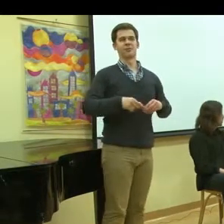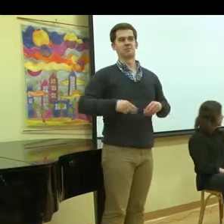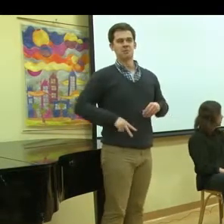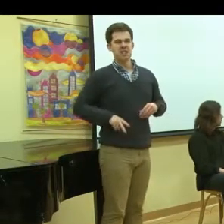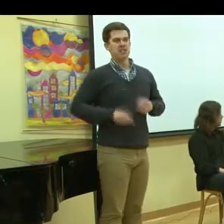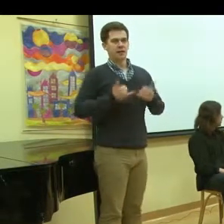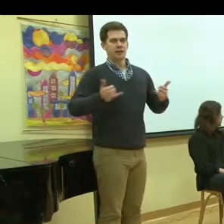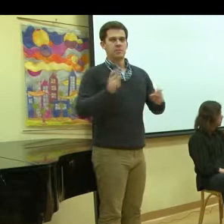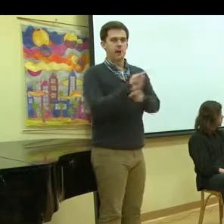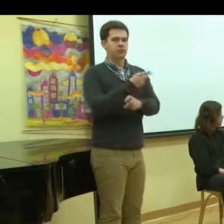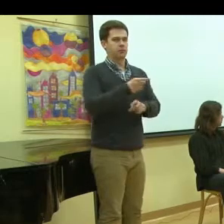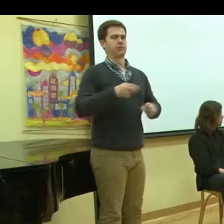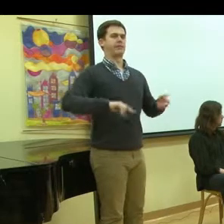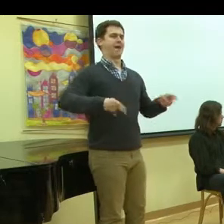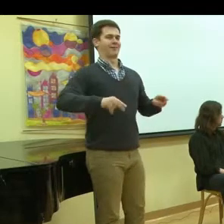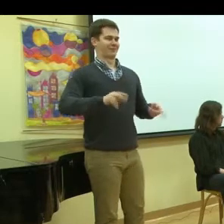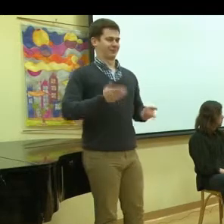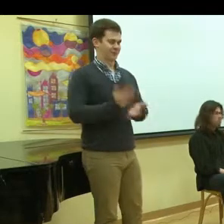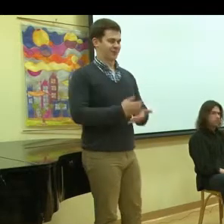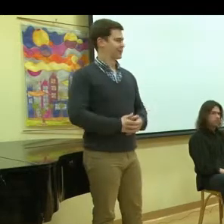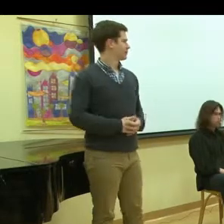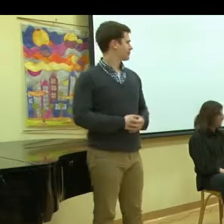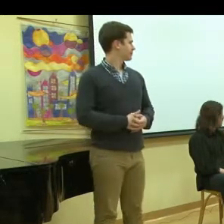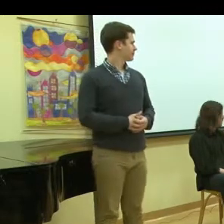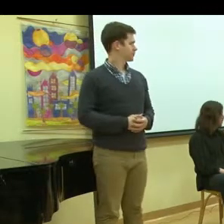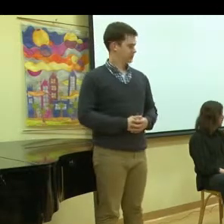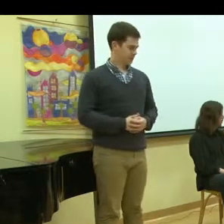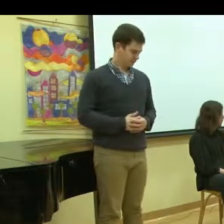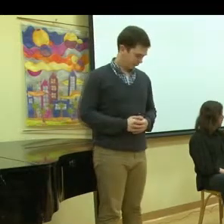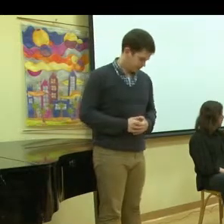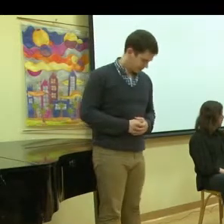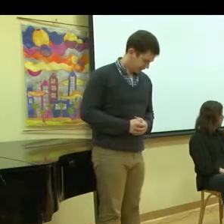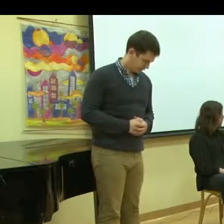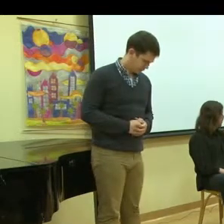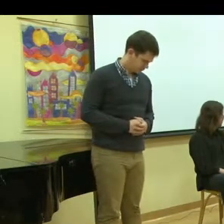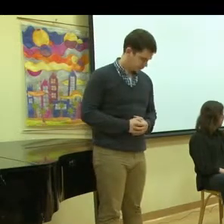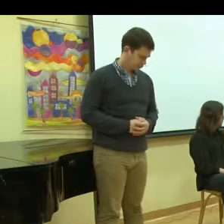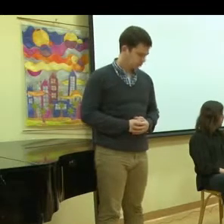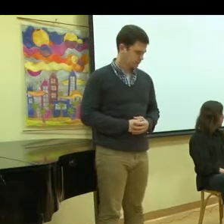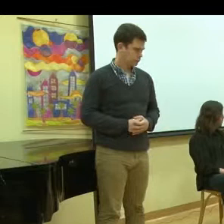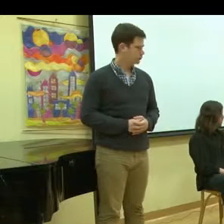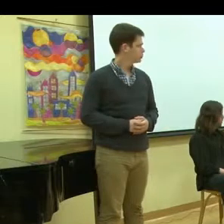año 1913, acá hay un artículo de que sale en el Digodin Trabano,